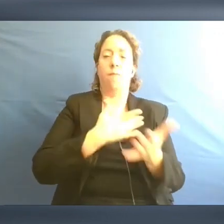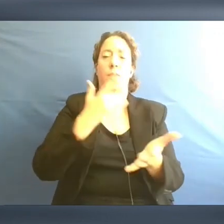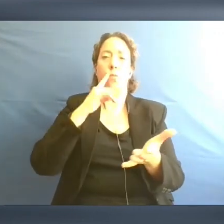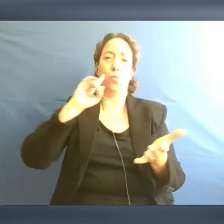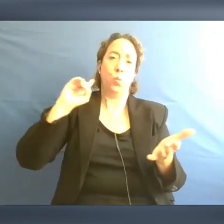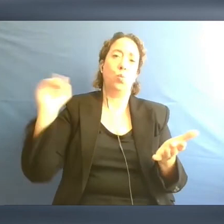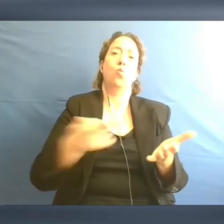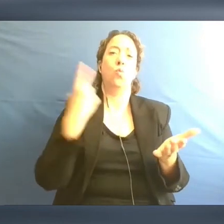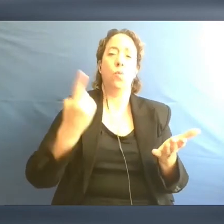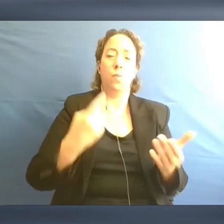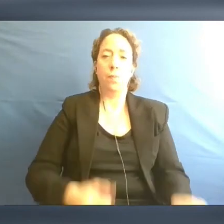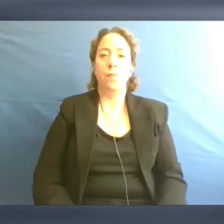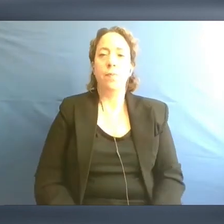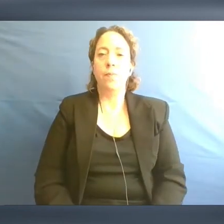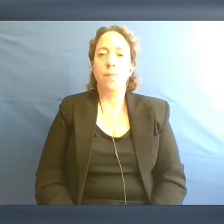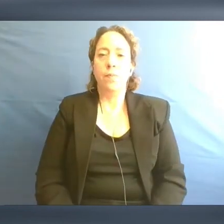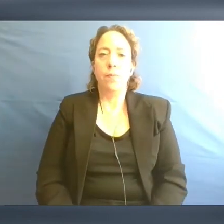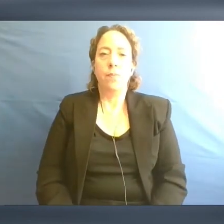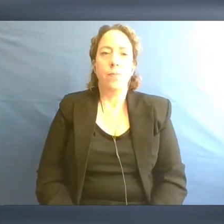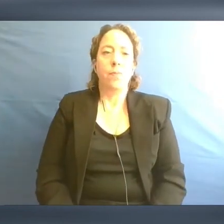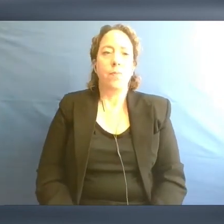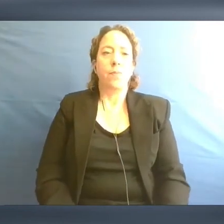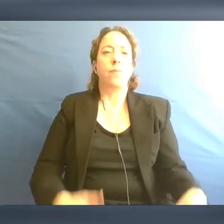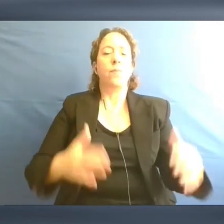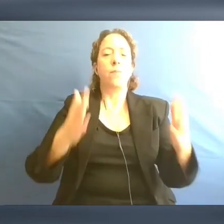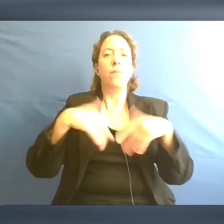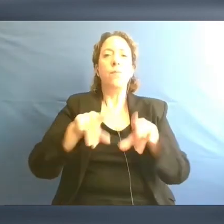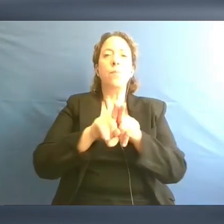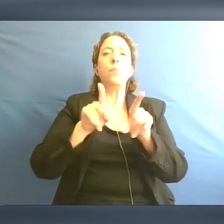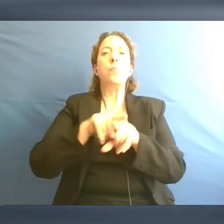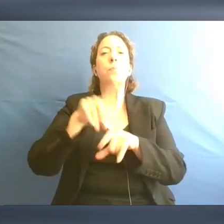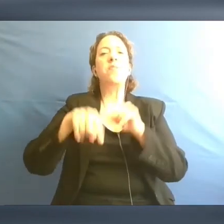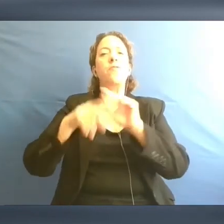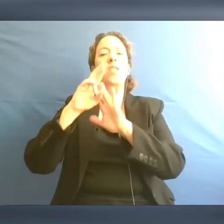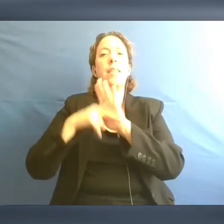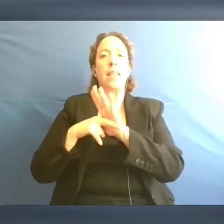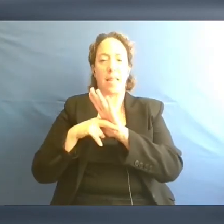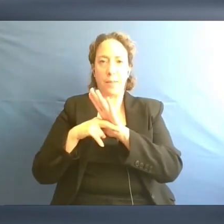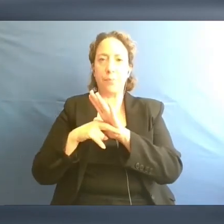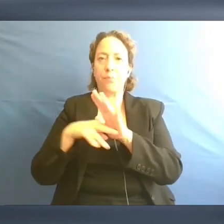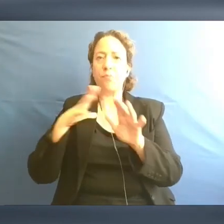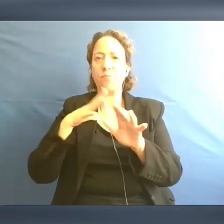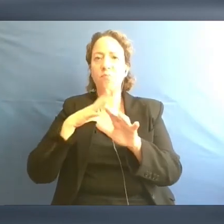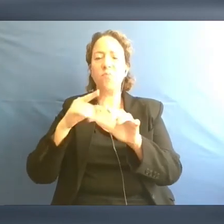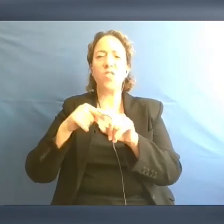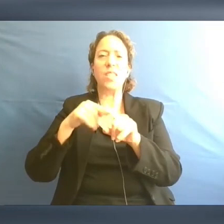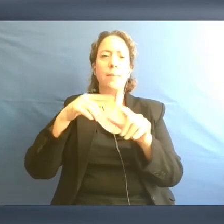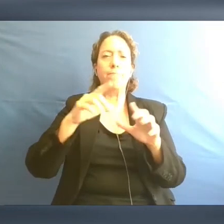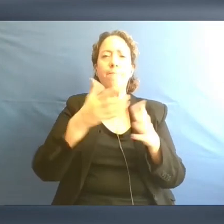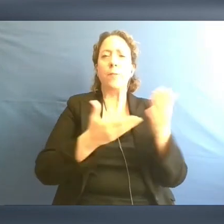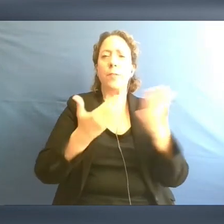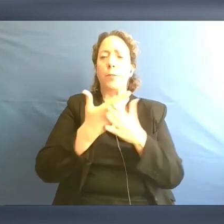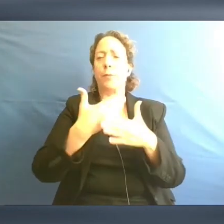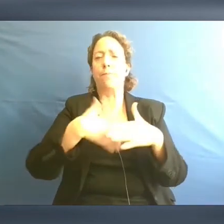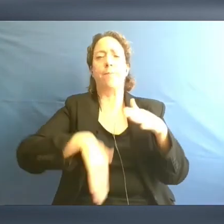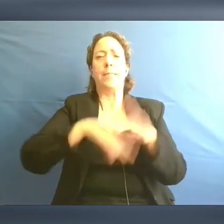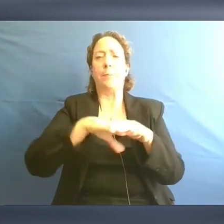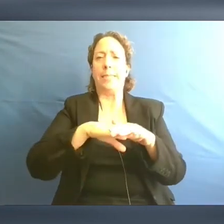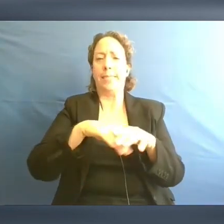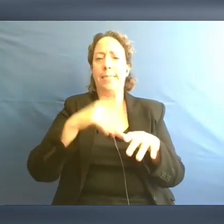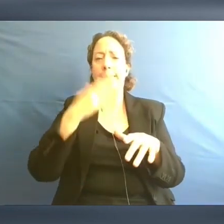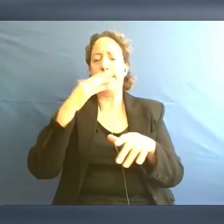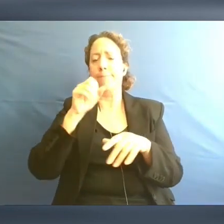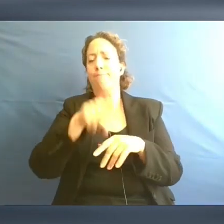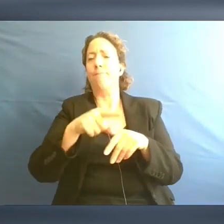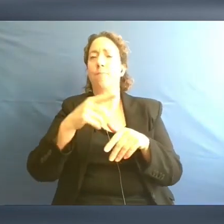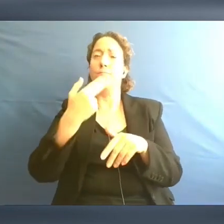indirectement. Et puis on a aussi des fois dans les règles des assumptions pour des cas limites dans lesquels on sait que la règle ne fonctionne pas forcément très